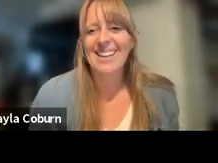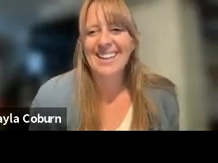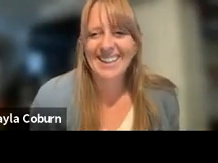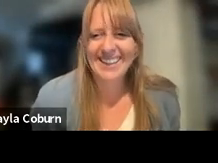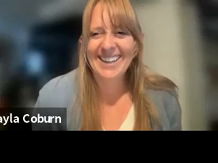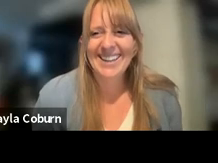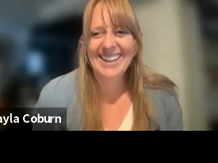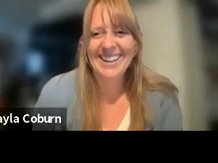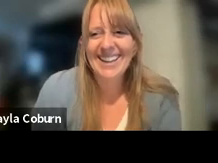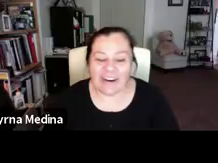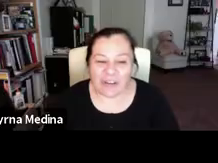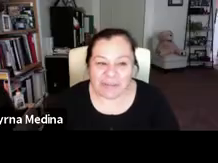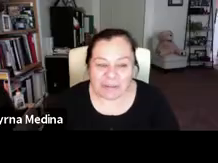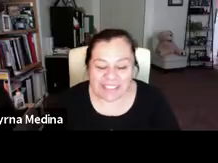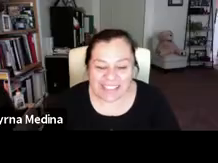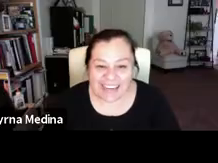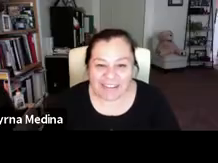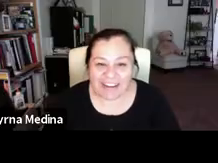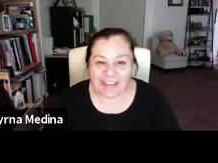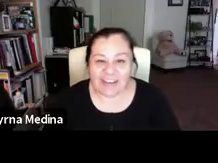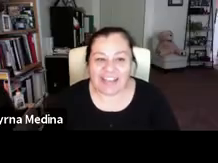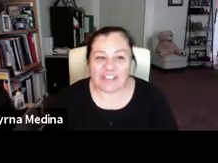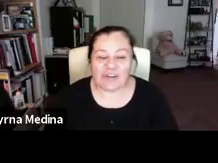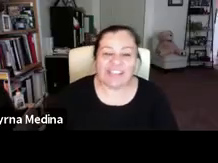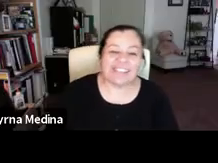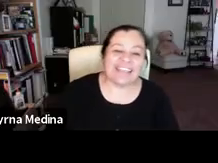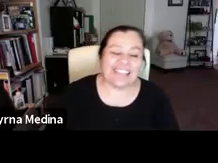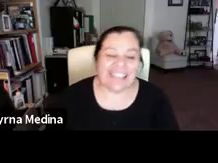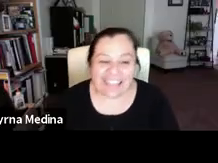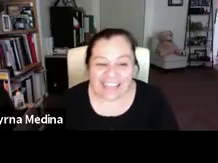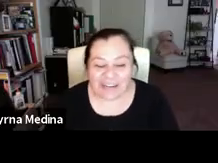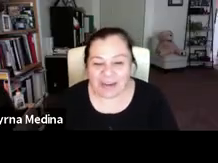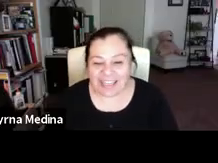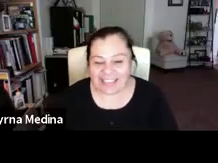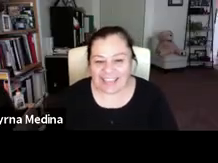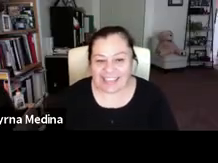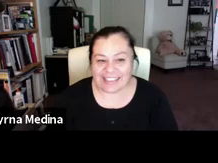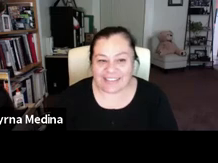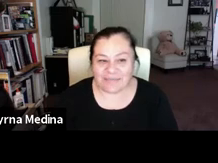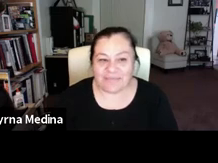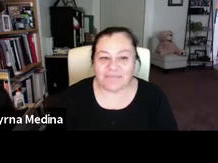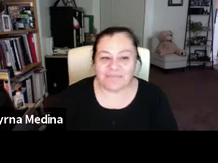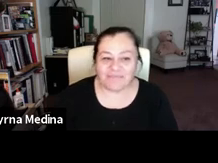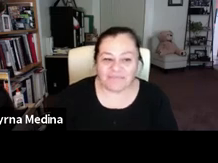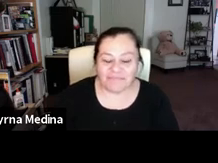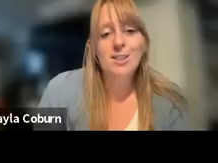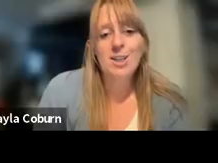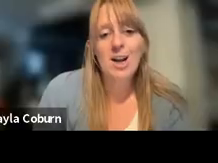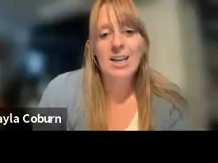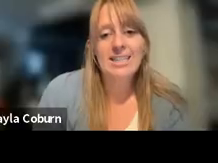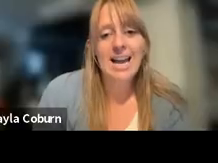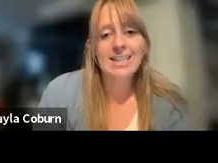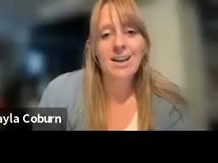them. Hoy vamos a estar hablando de canciones que tienen lenguaje de señas. How